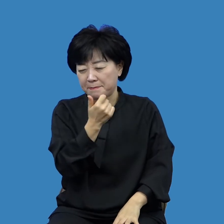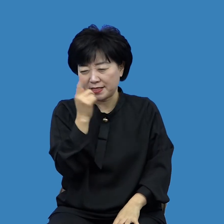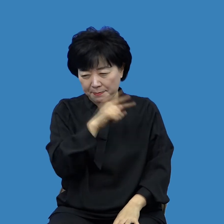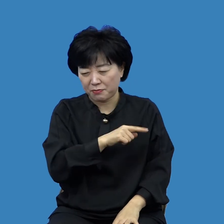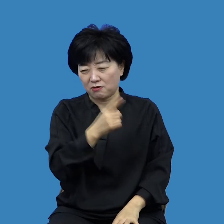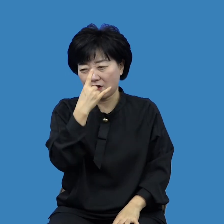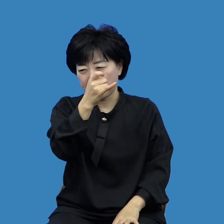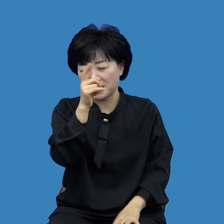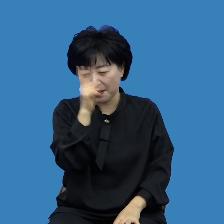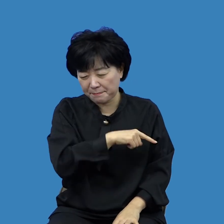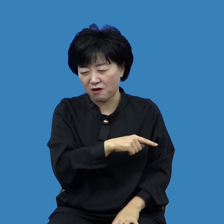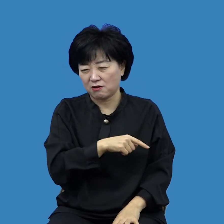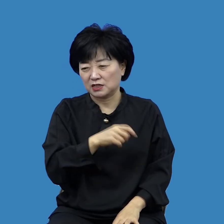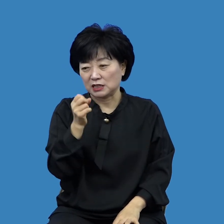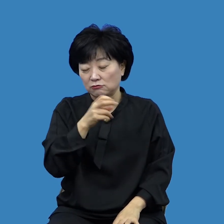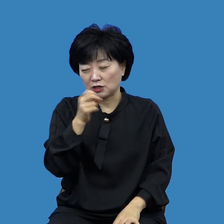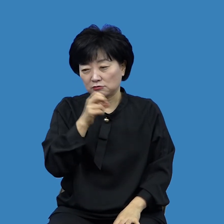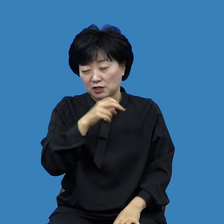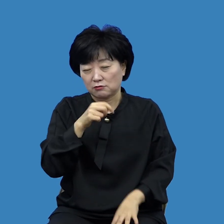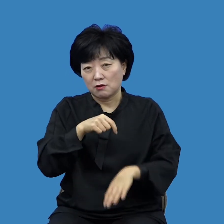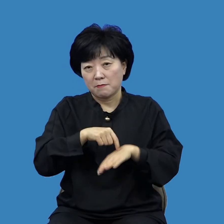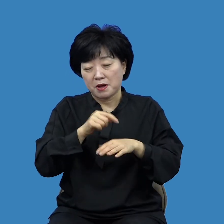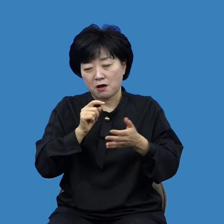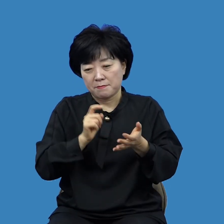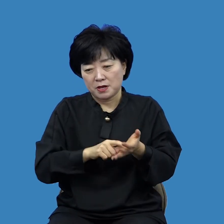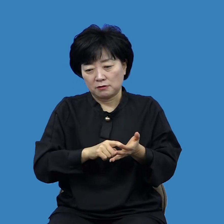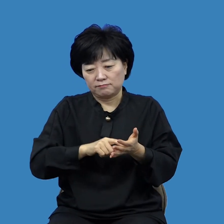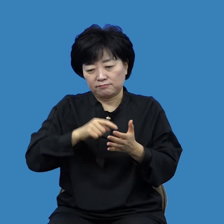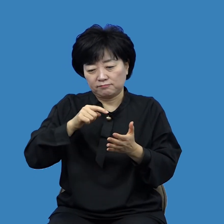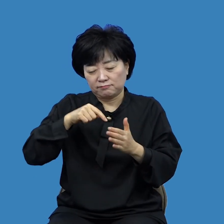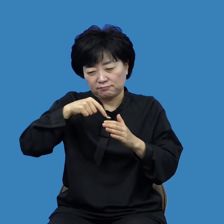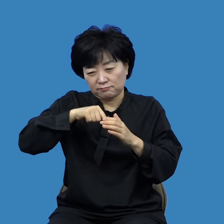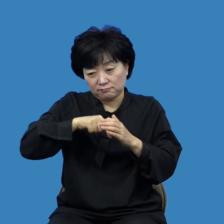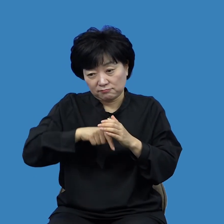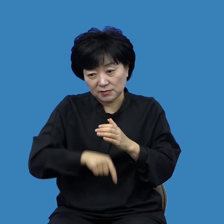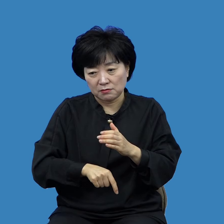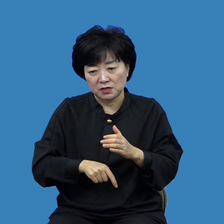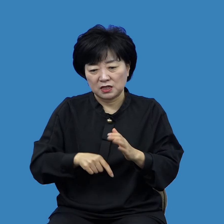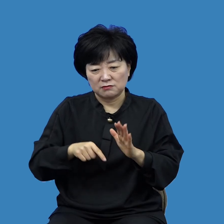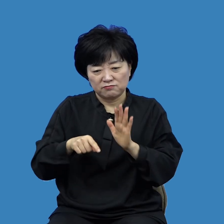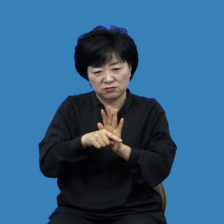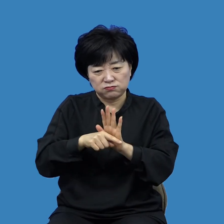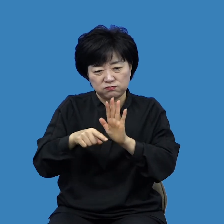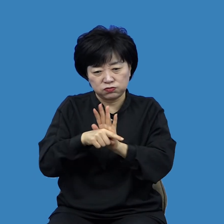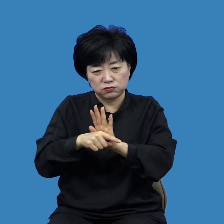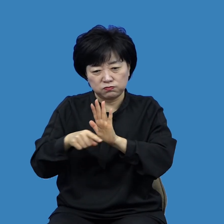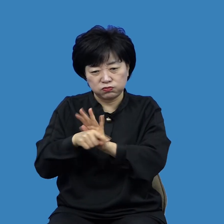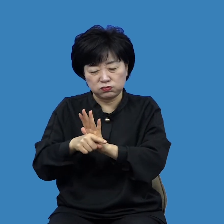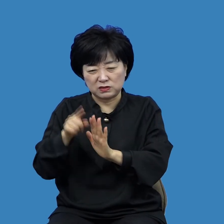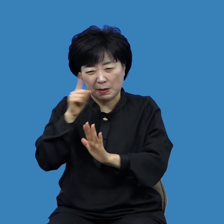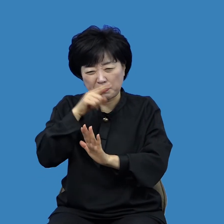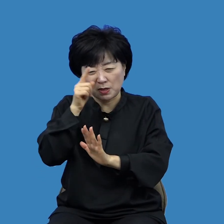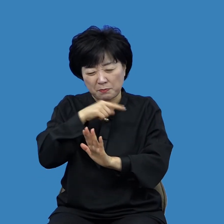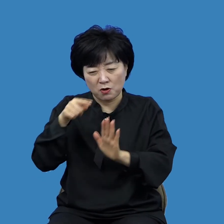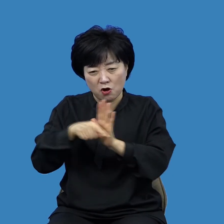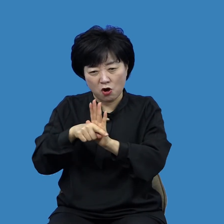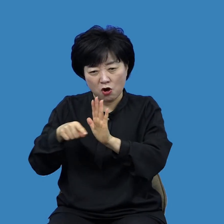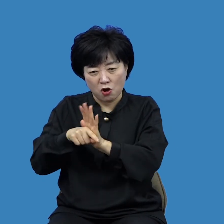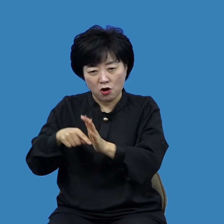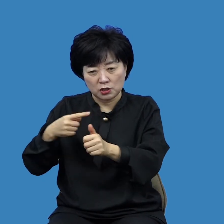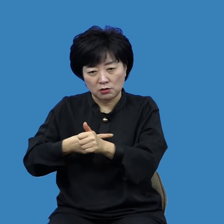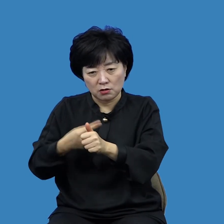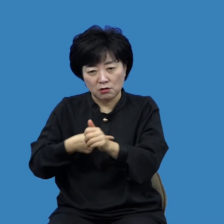여러분, 우리 마음이 어떻게 길들여지는 줄 아세요? 계속 나쁜 거, 안 되는 거, 부정적인 거, 이거를 자동적으로